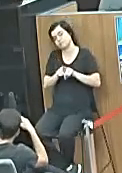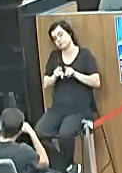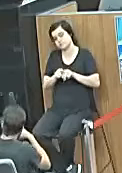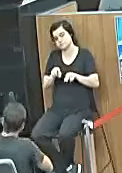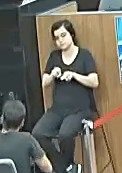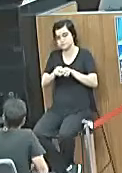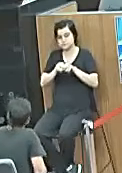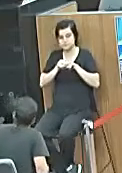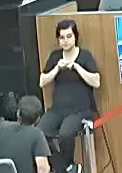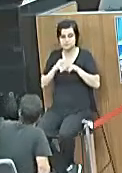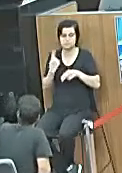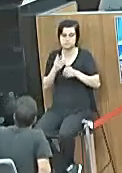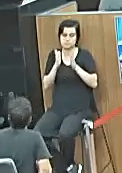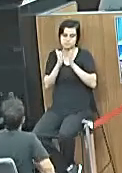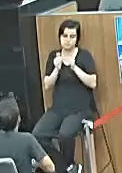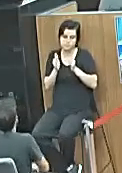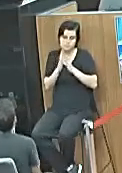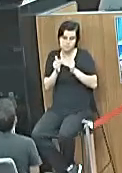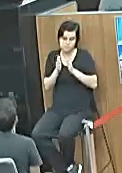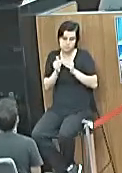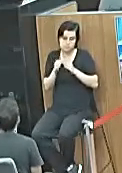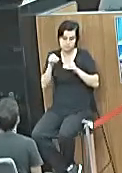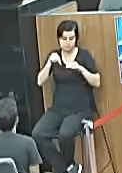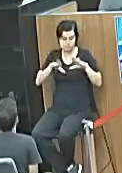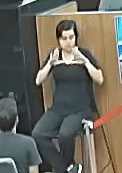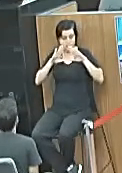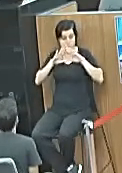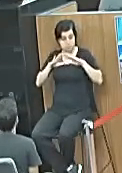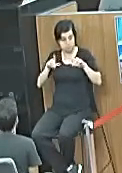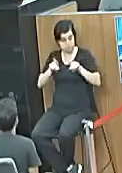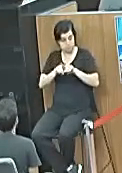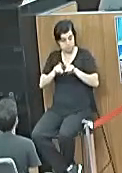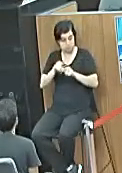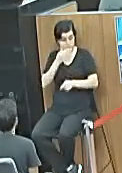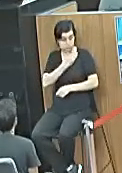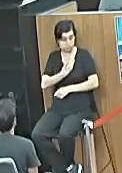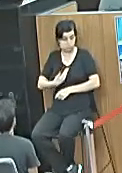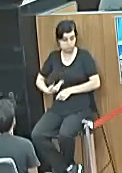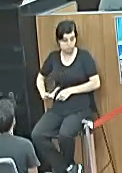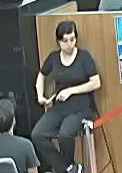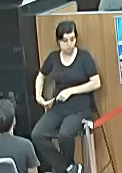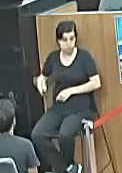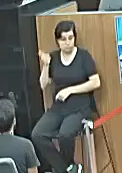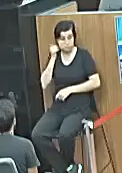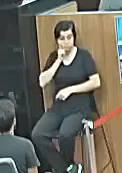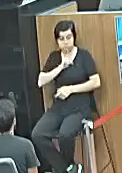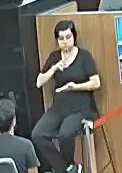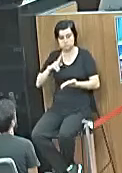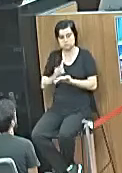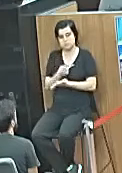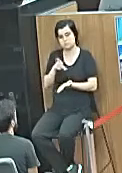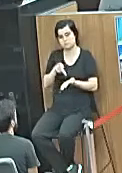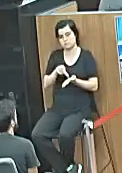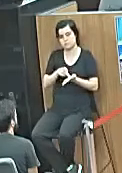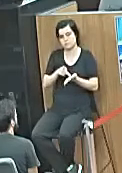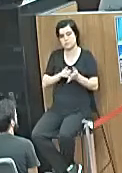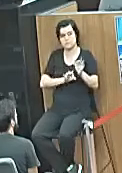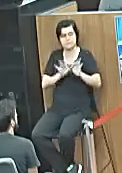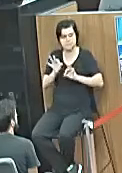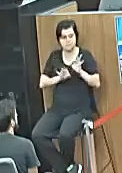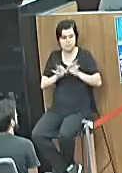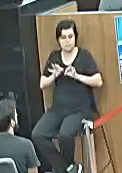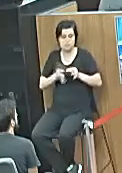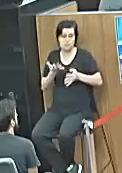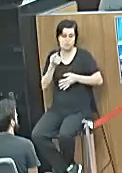fazemos um apelo à essa essa assembléia também ao governo do estado para que esse plano seja finalmente executado com atenção especial